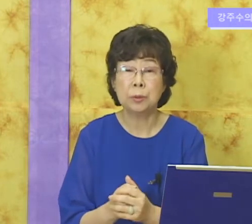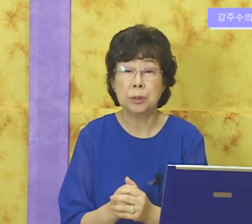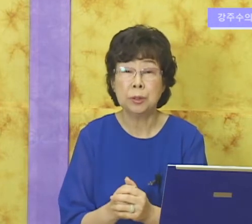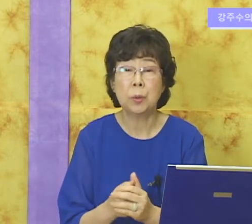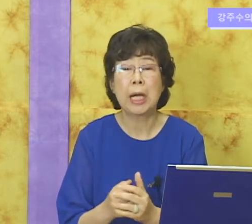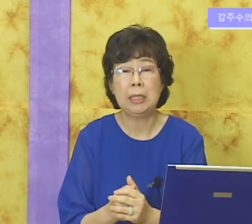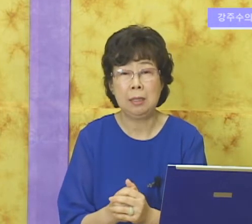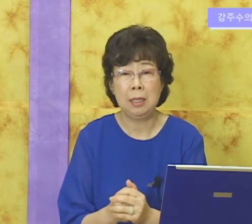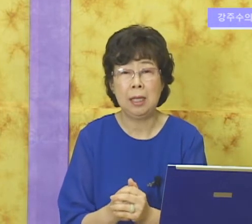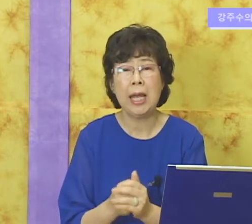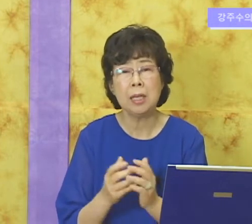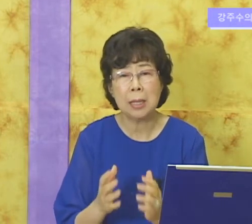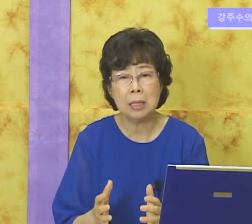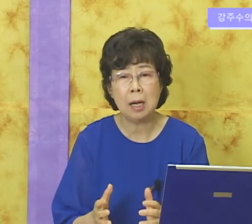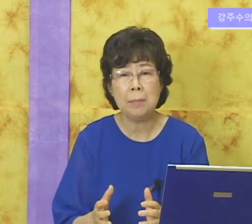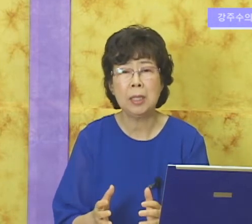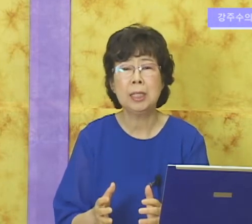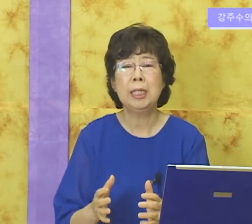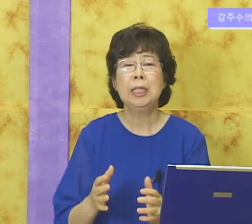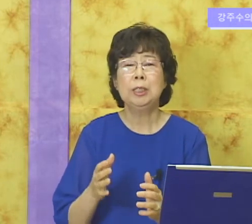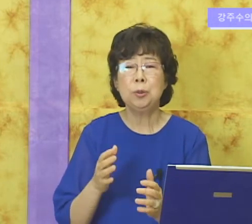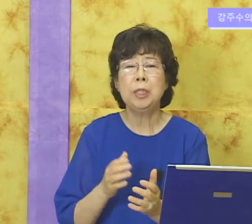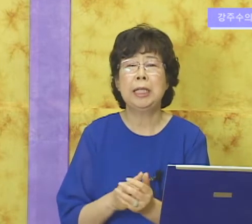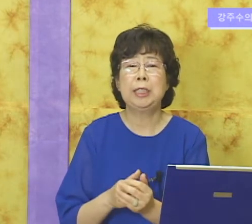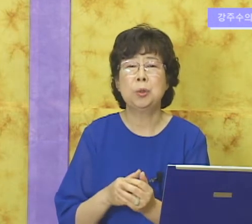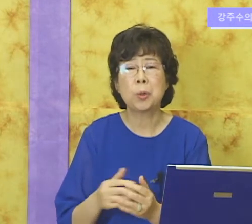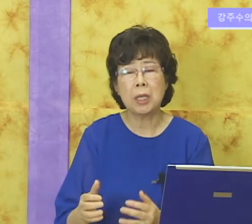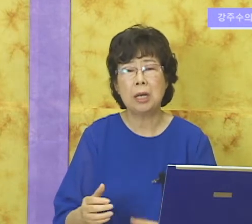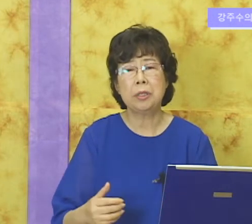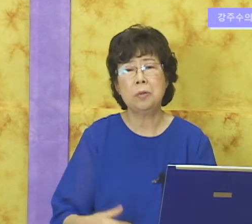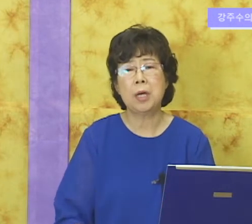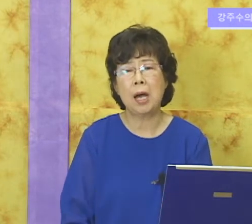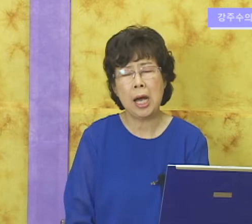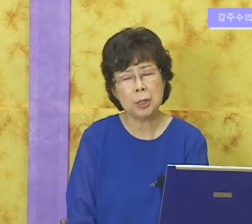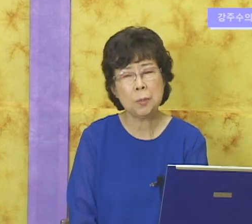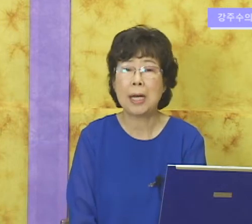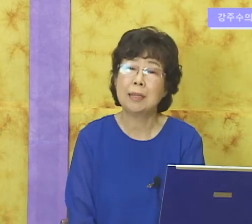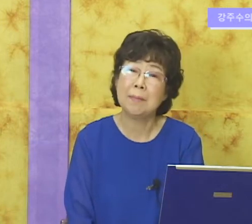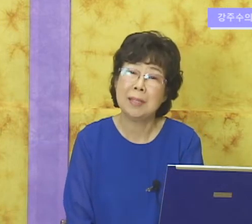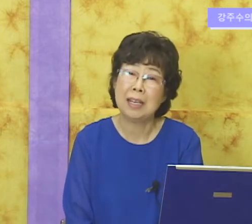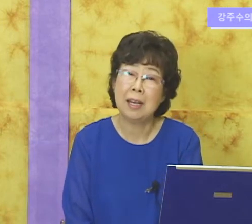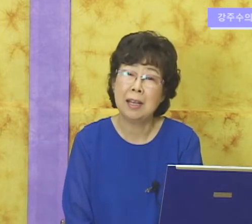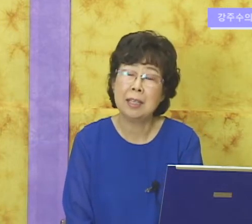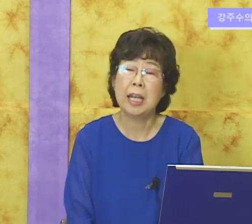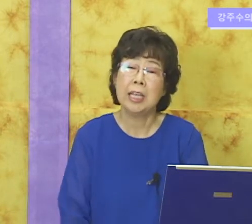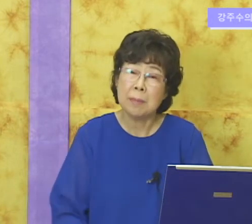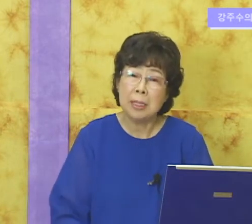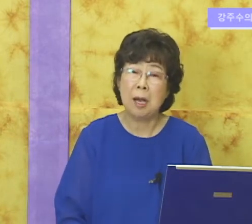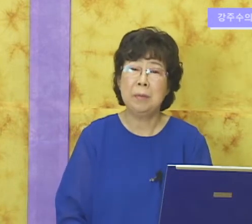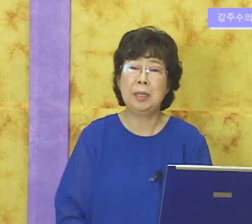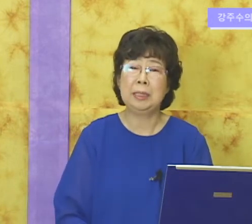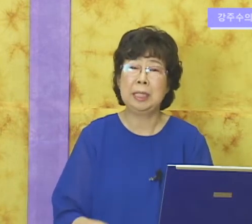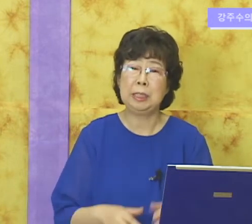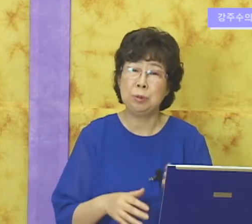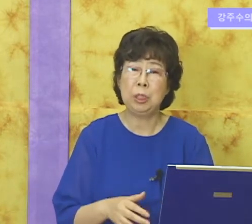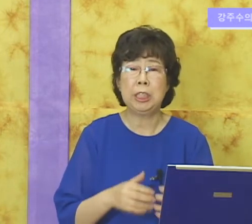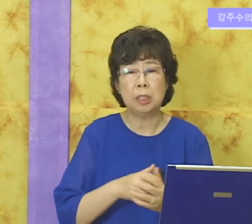신혼부부 농아인들이 아기만 낳으면 주인한테서 쫓겨나는 경우가 아주 많았답니다. 그러니까 아기만 낳으면 이제 집주인이